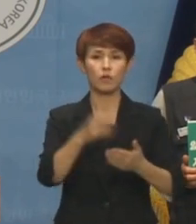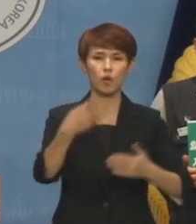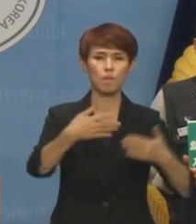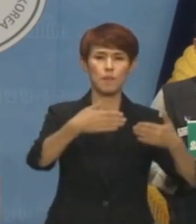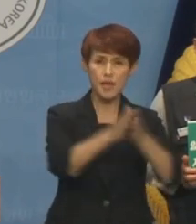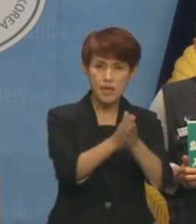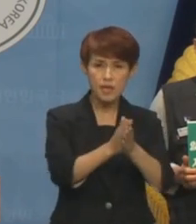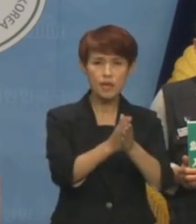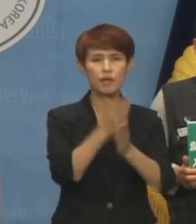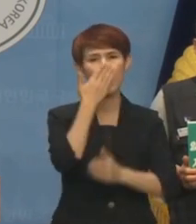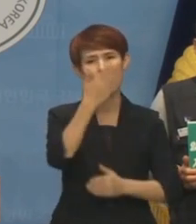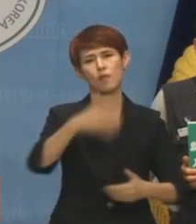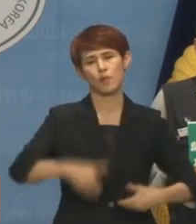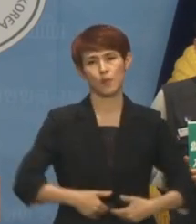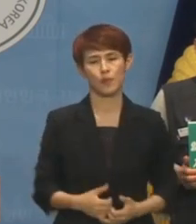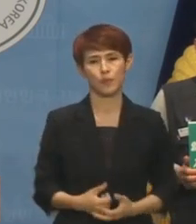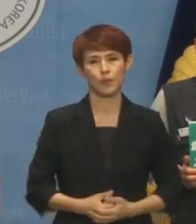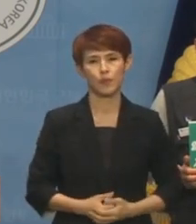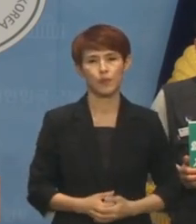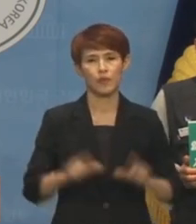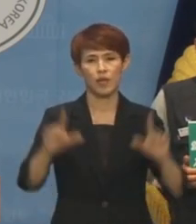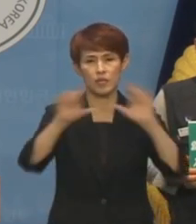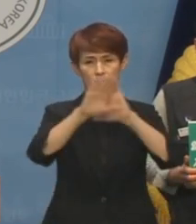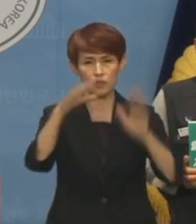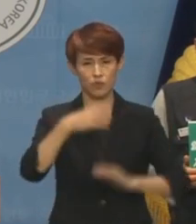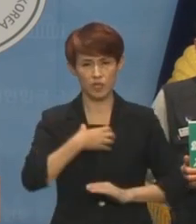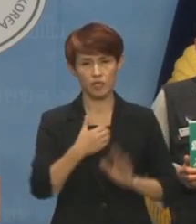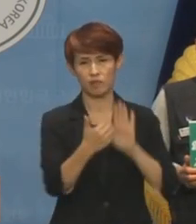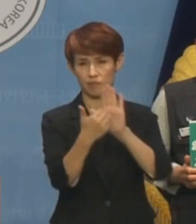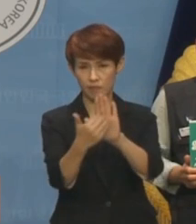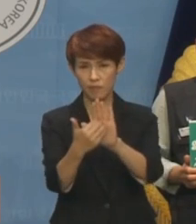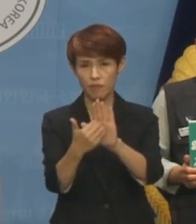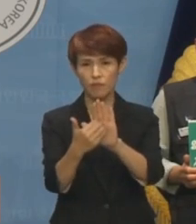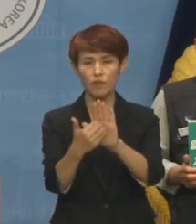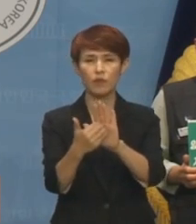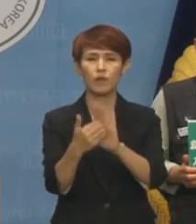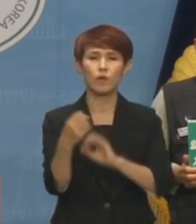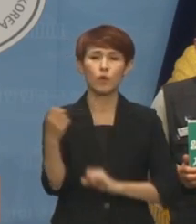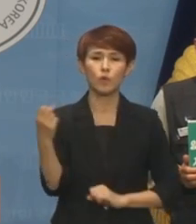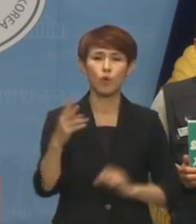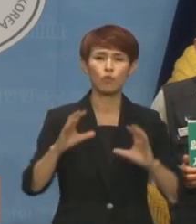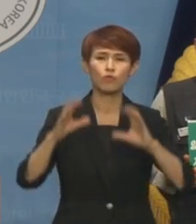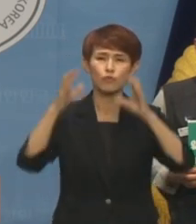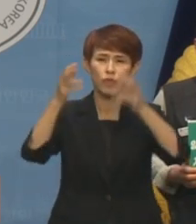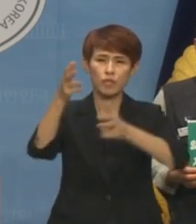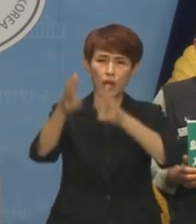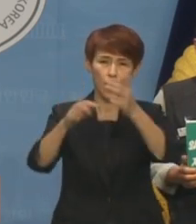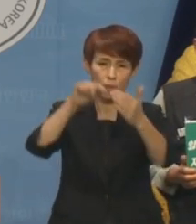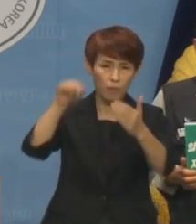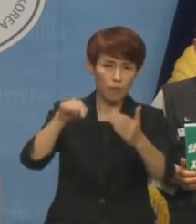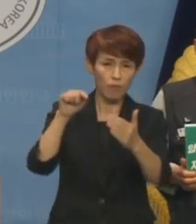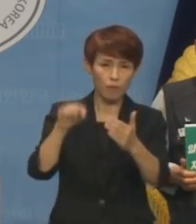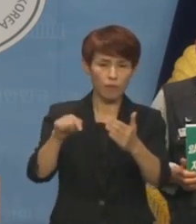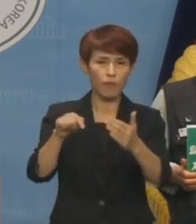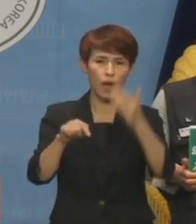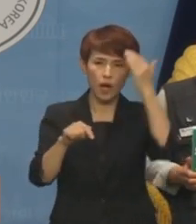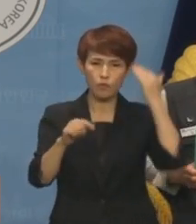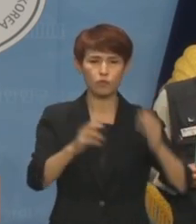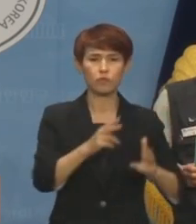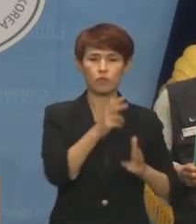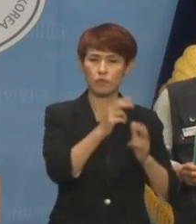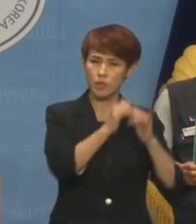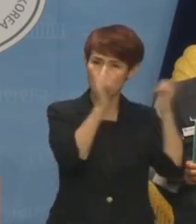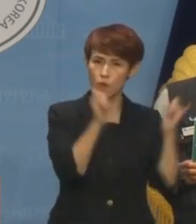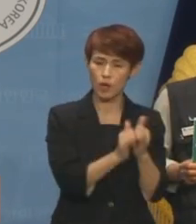있어야 할 것이다. 기후위기 대응은 물론 격화되는 국제산업 정세 속에서 우리 사회가 선택할 수